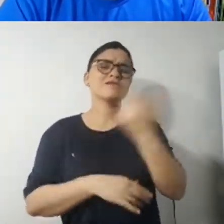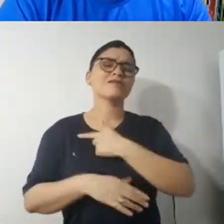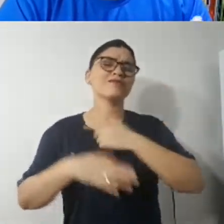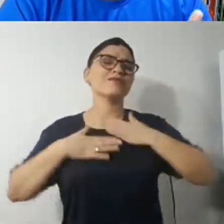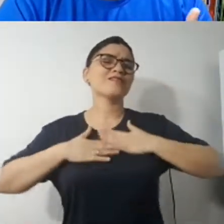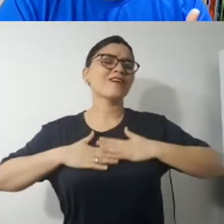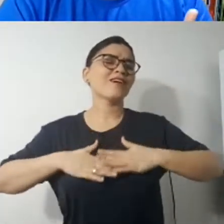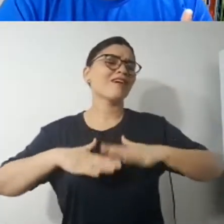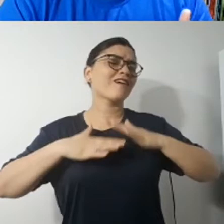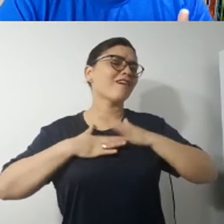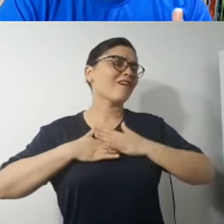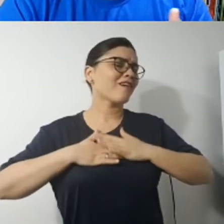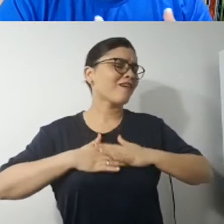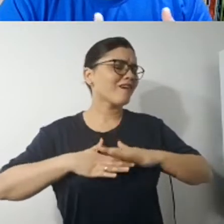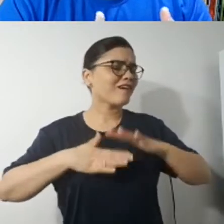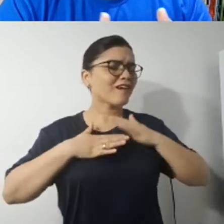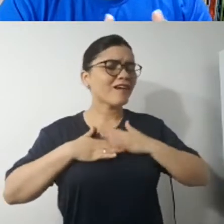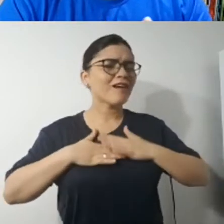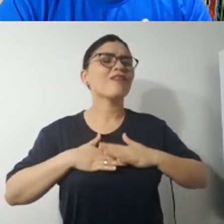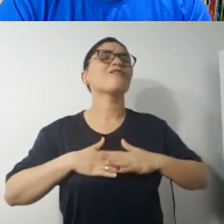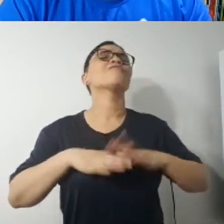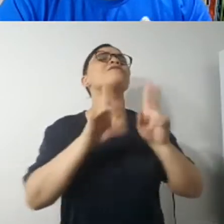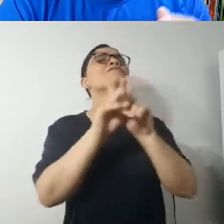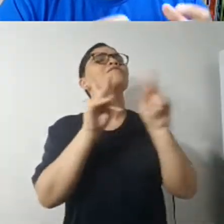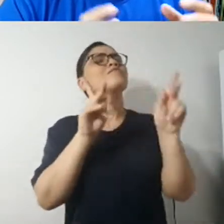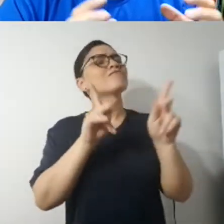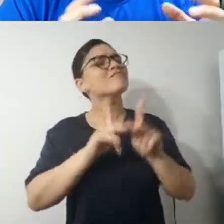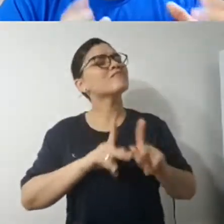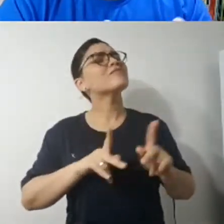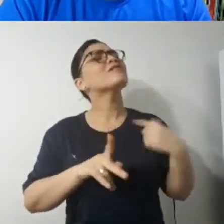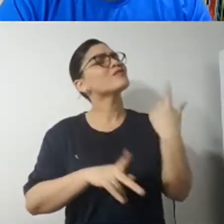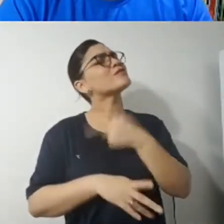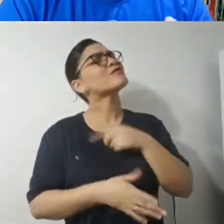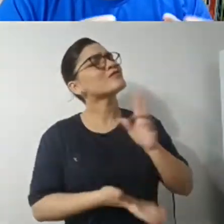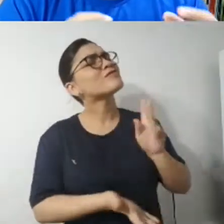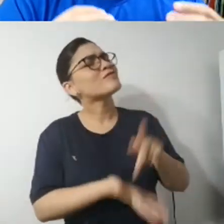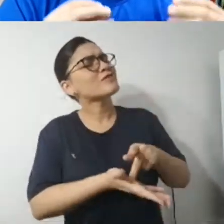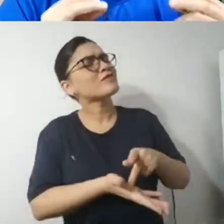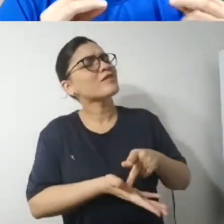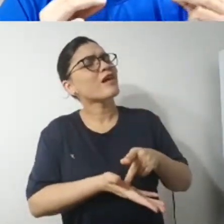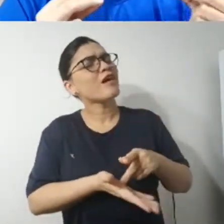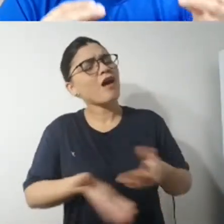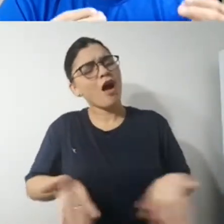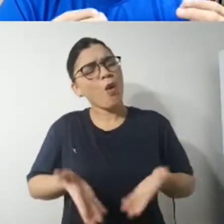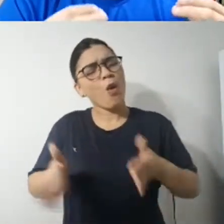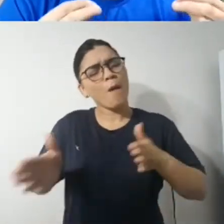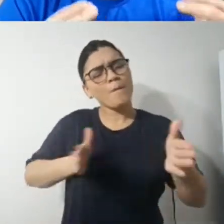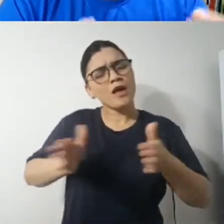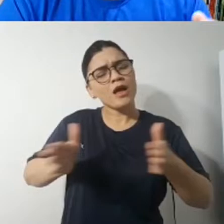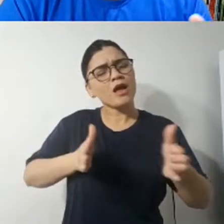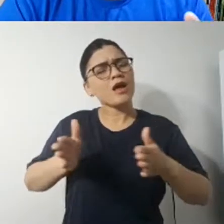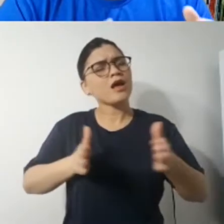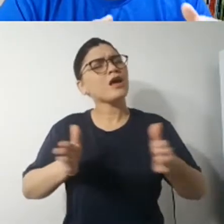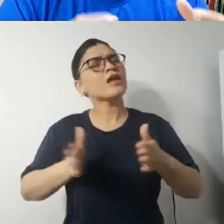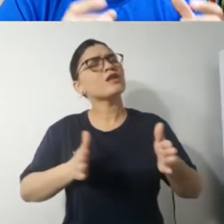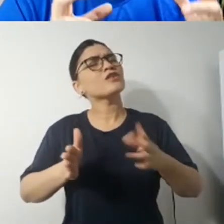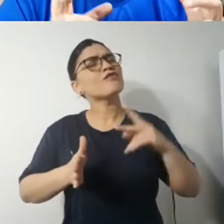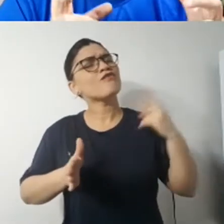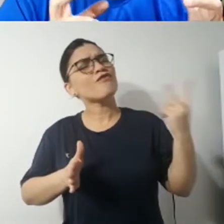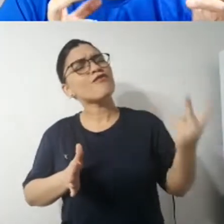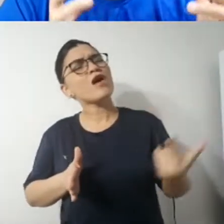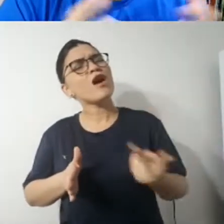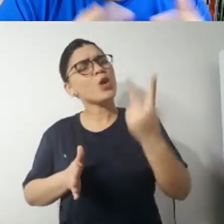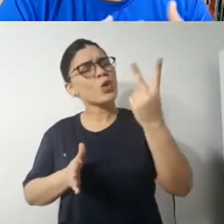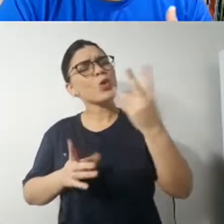Senhor. E que nós possamos, Pai, neste período, aprendermos a valorizar o culto público, o convívio